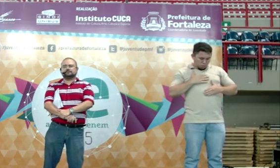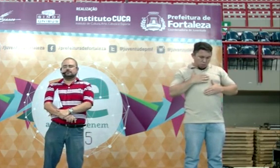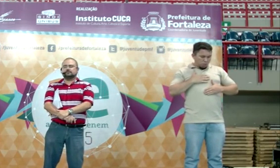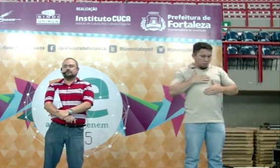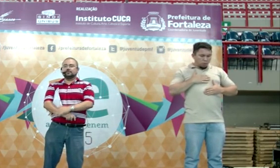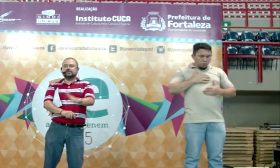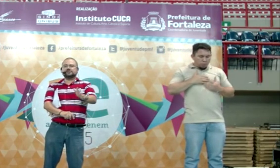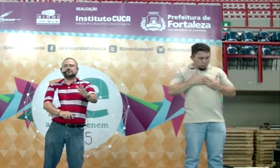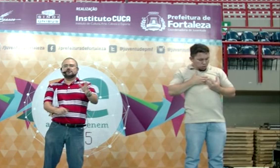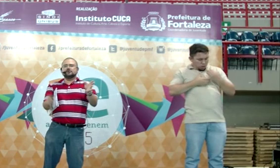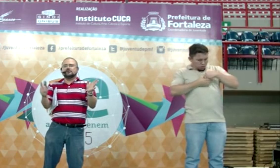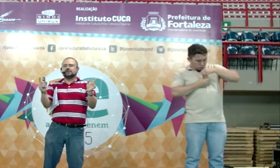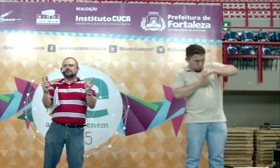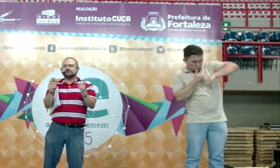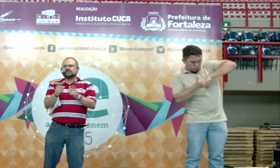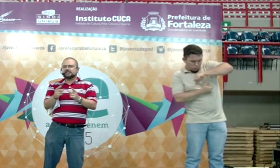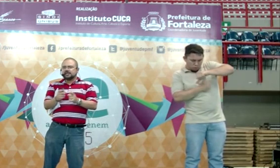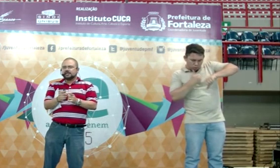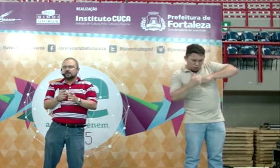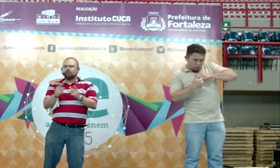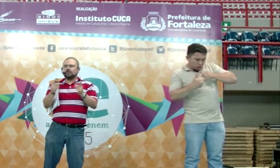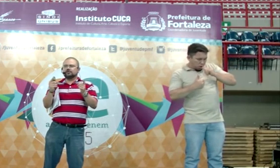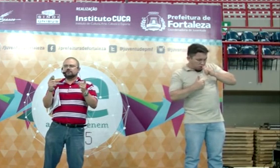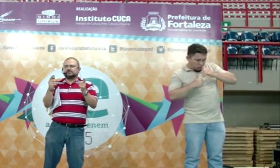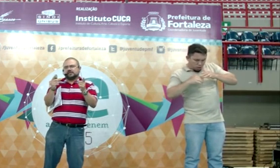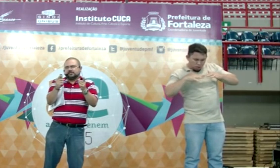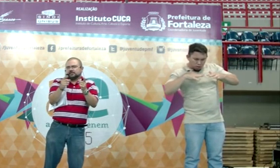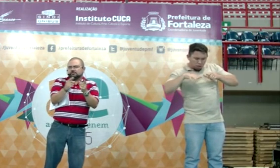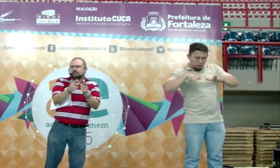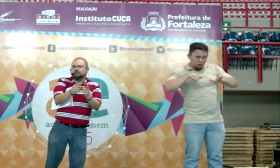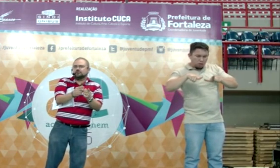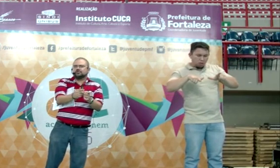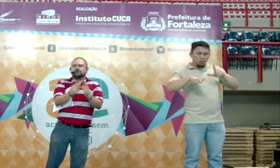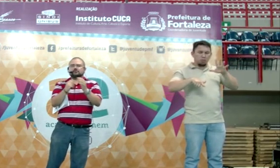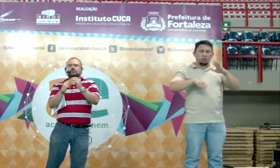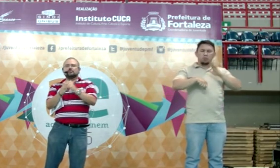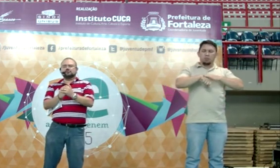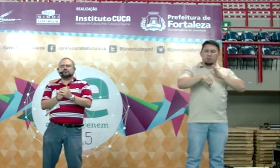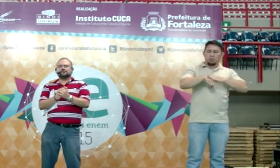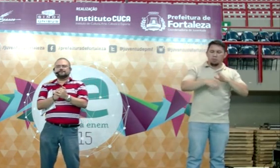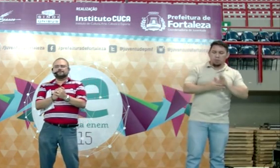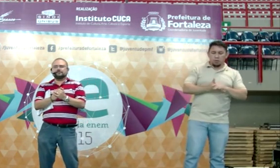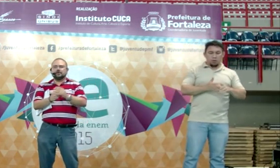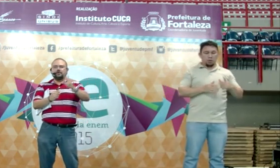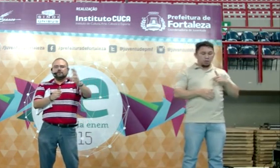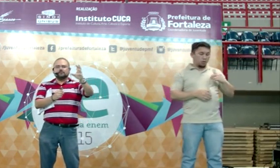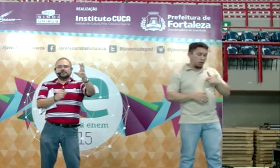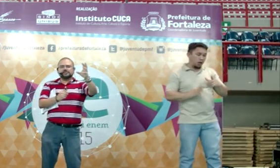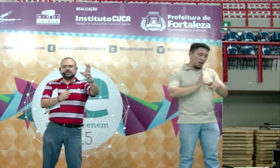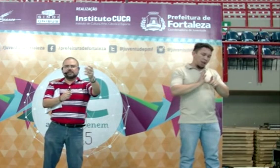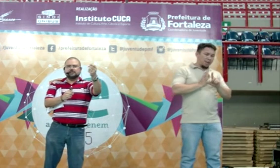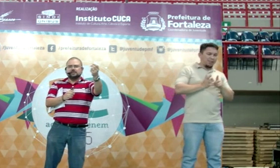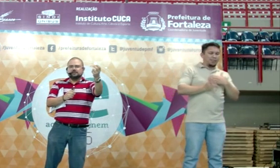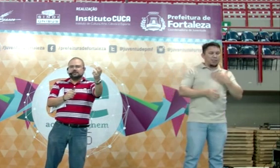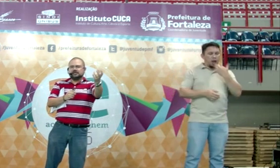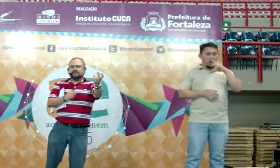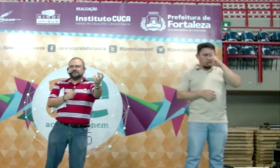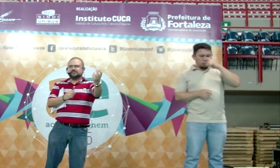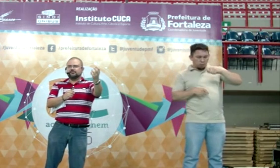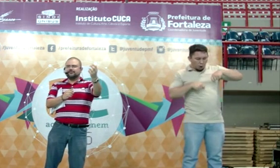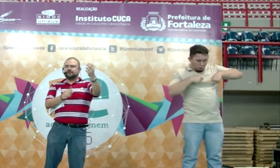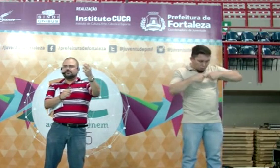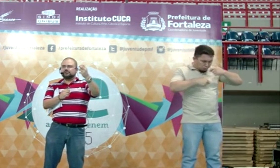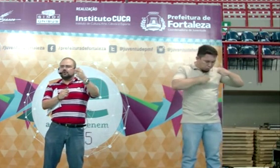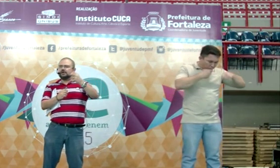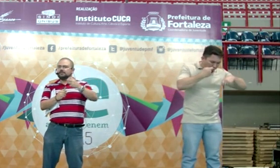em trabalho. Por isso que você, quando se alimentou hoje na hora do almoço, você